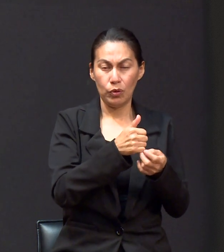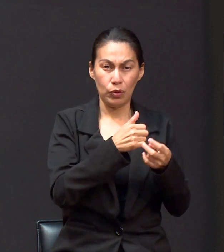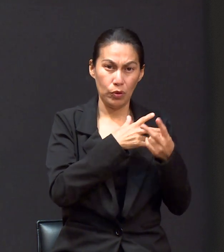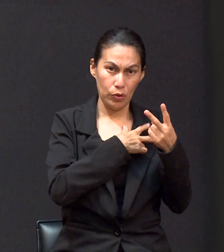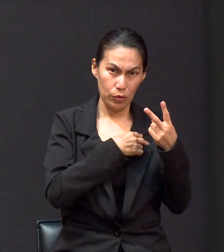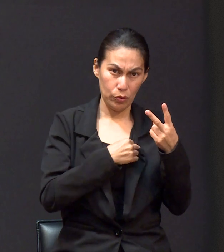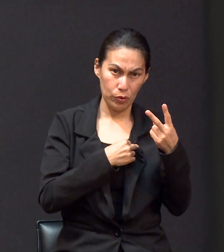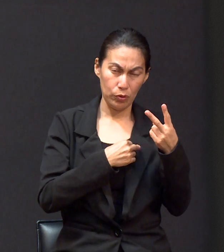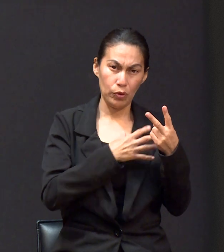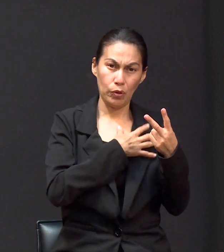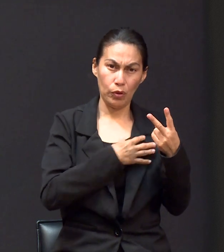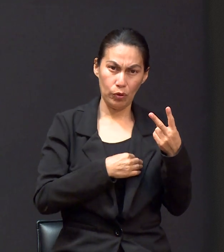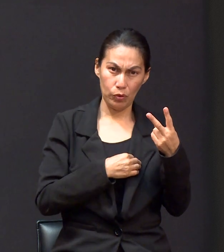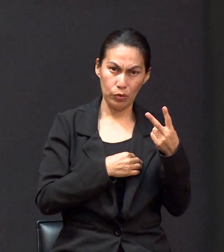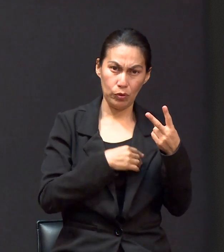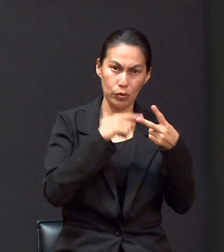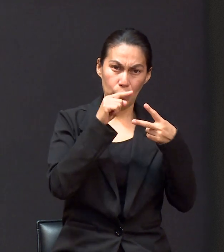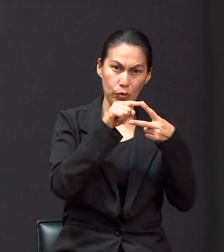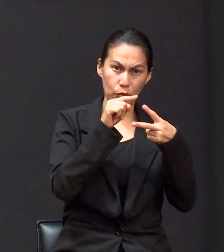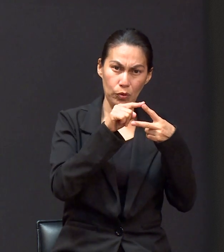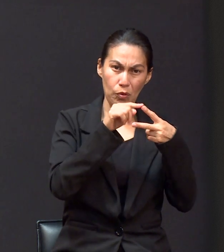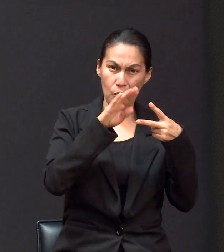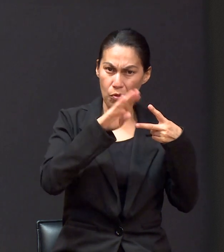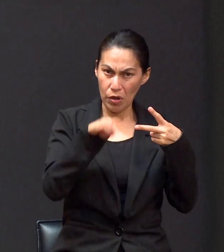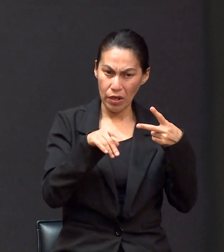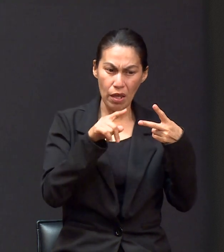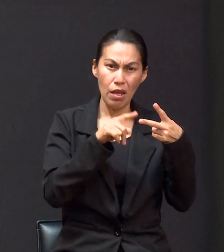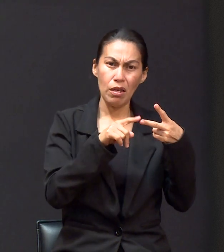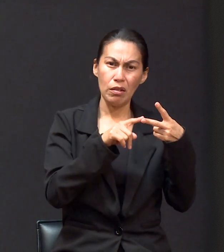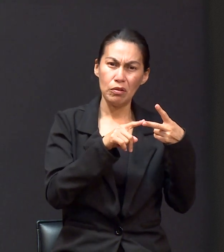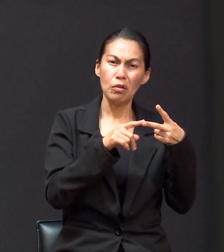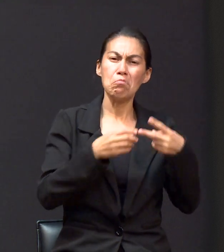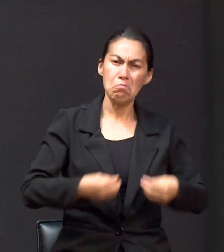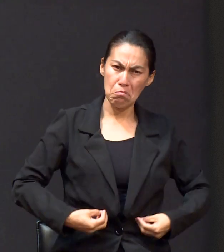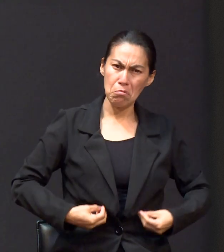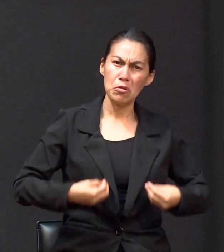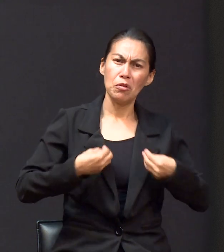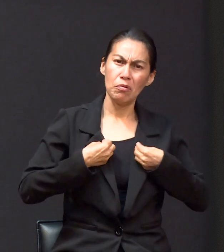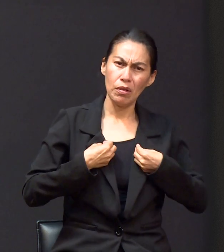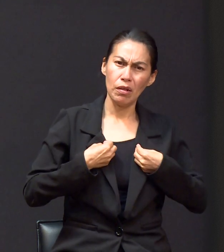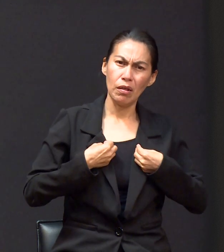casar y procrea dos hijos. Uno se le muere y el segundo vive.